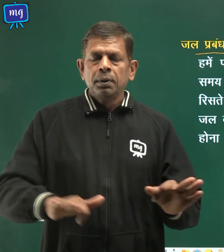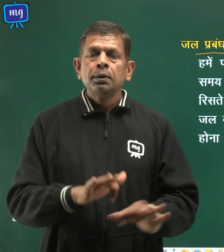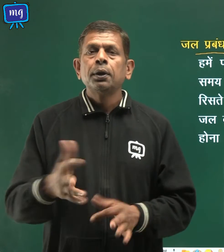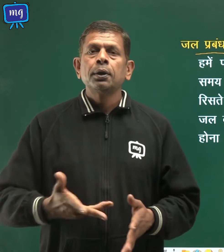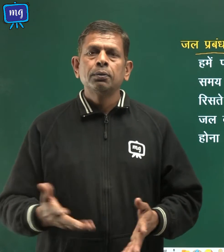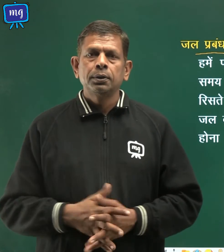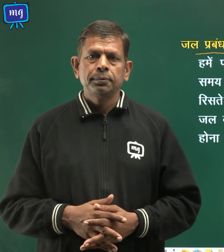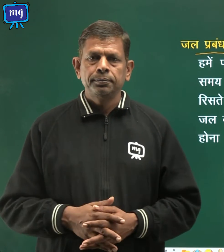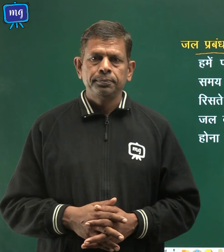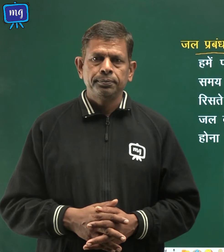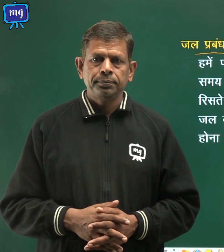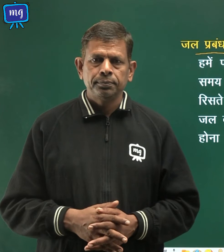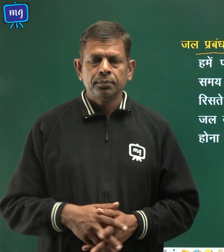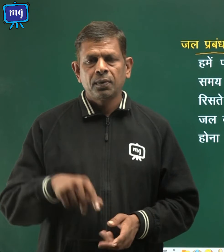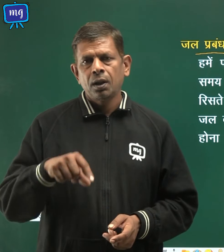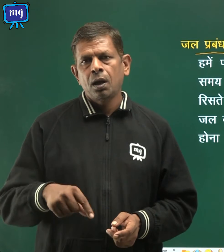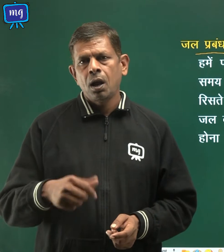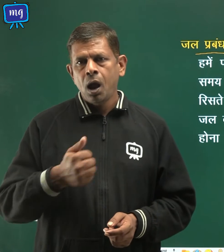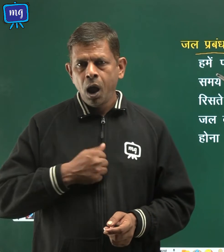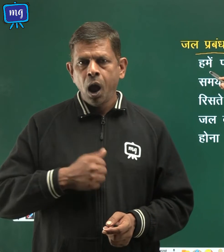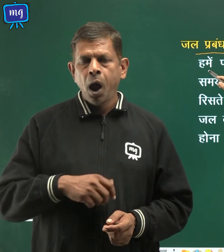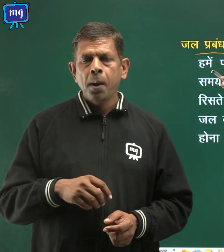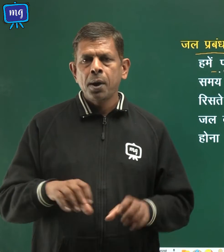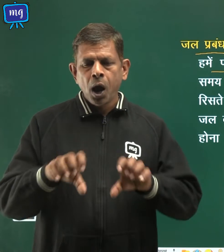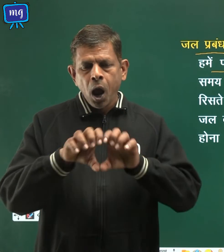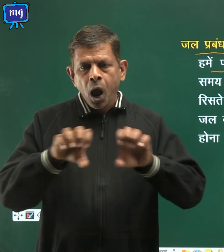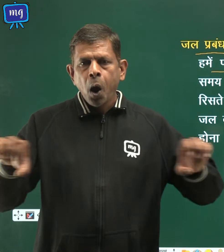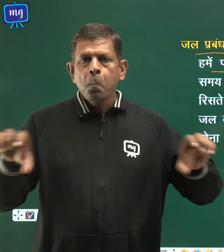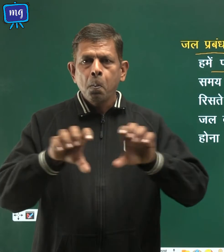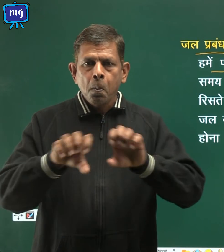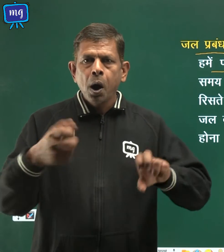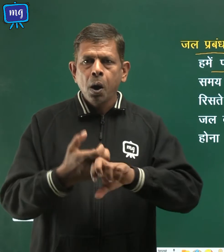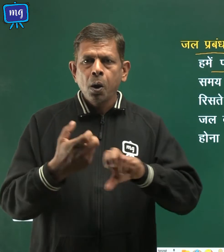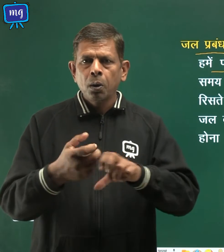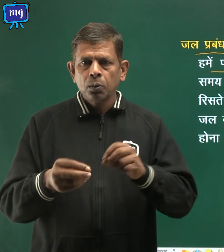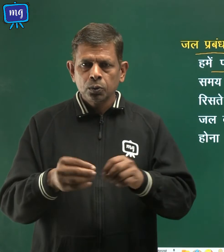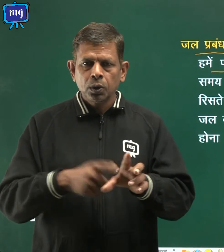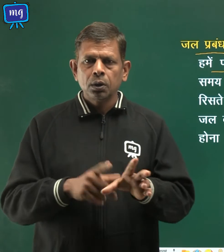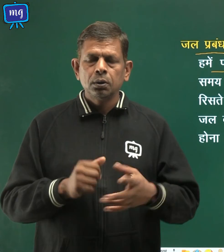हमें पाइपों द्वारा